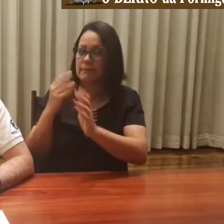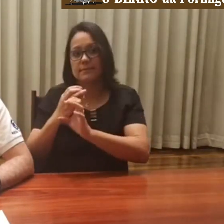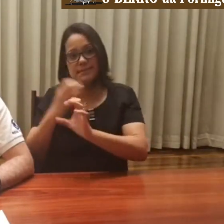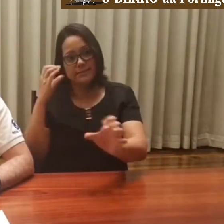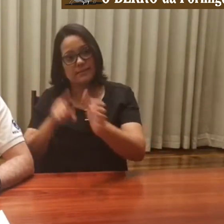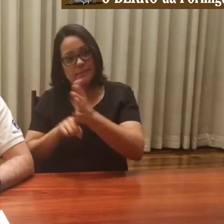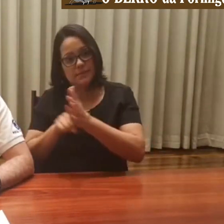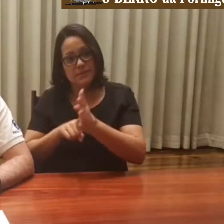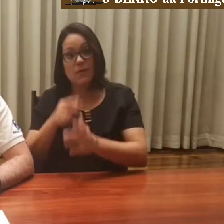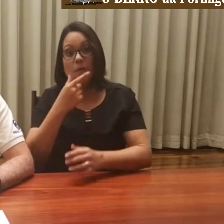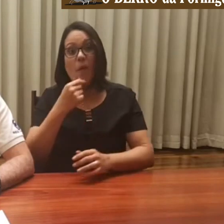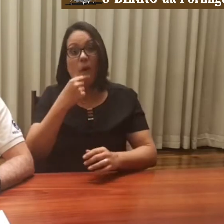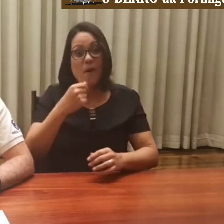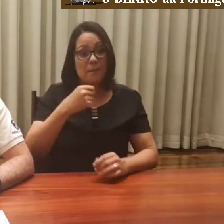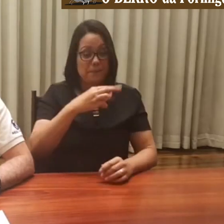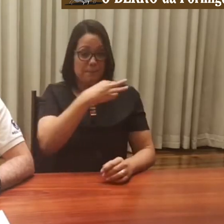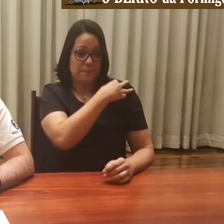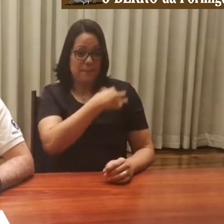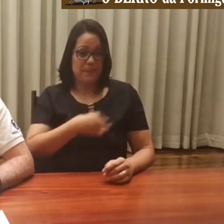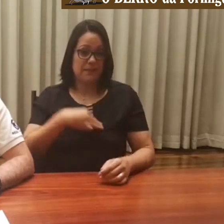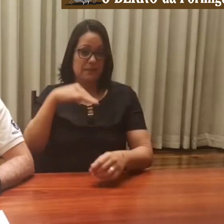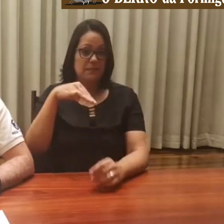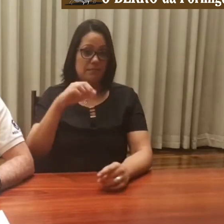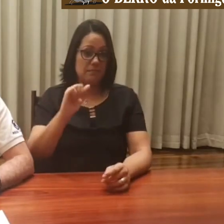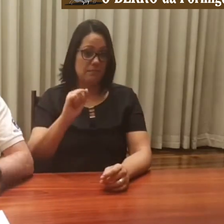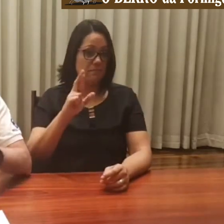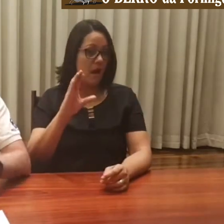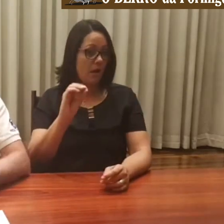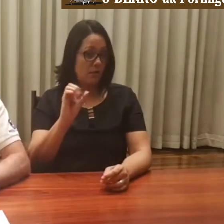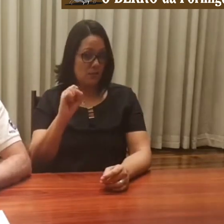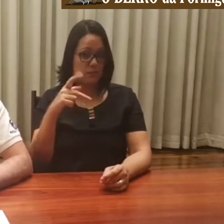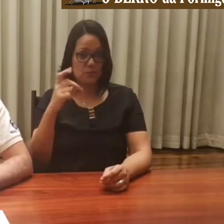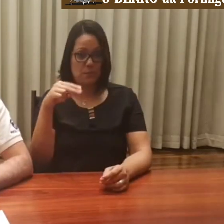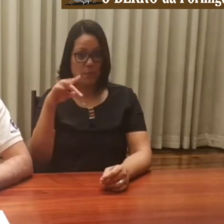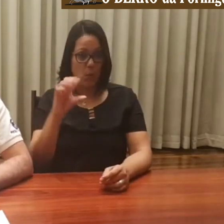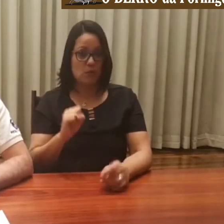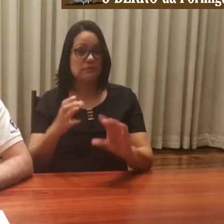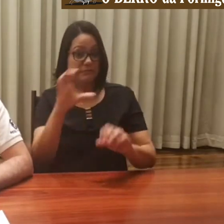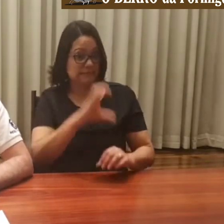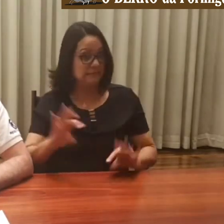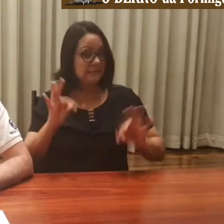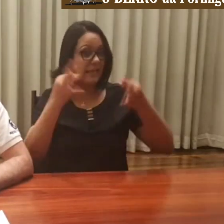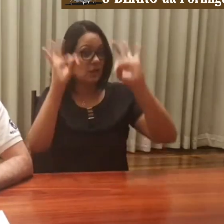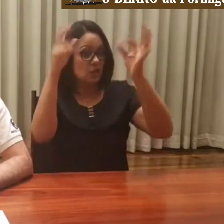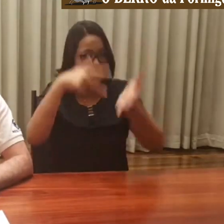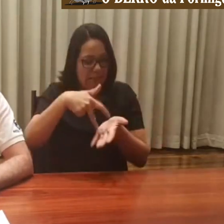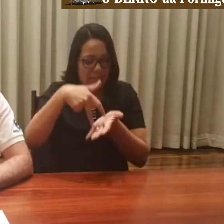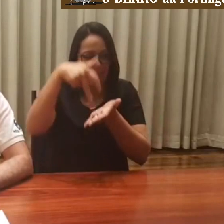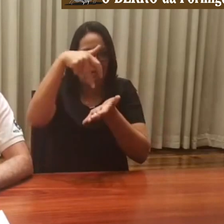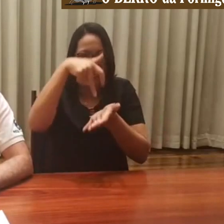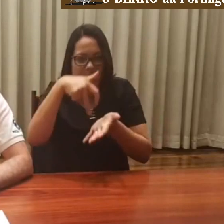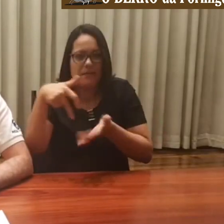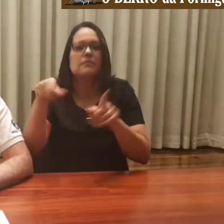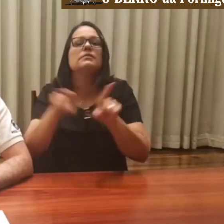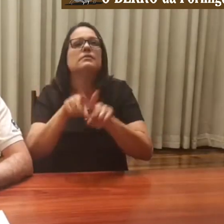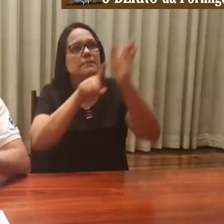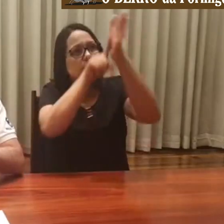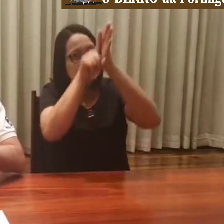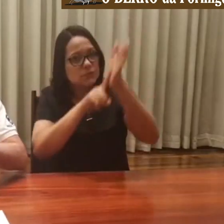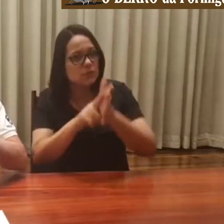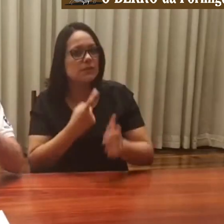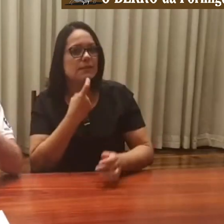O Marcos Pontes, nosso ministro da Ciência e Tecnologia, está em contato. Tivemos contato agora há pouco com um pesquisador de Campinas também,